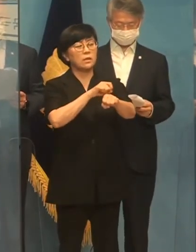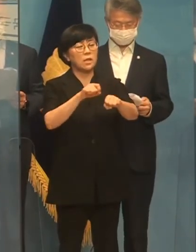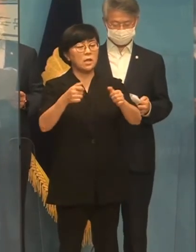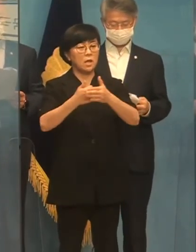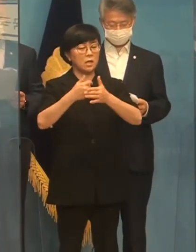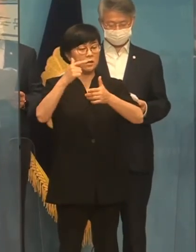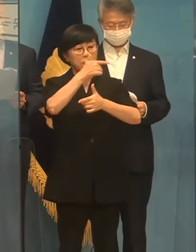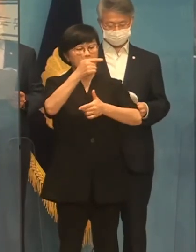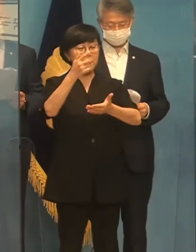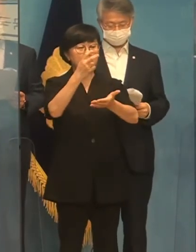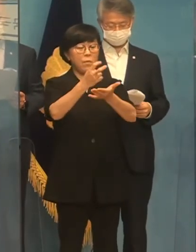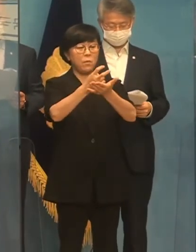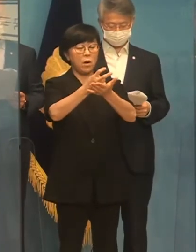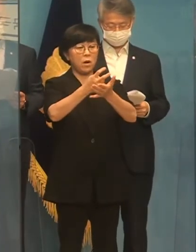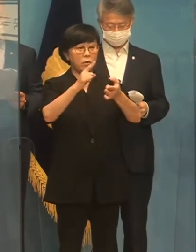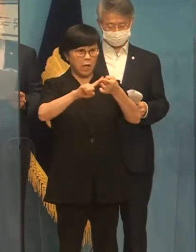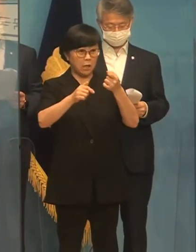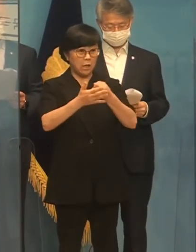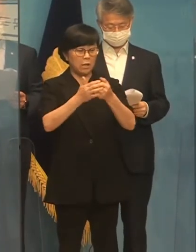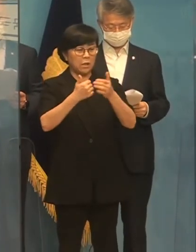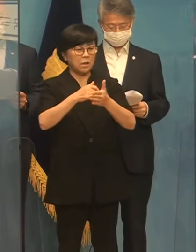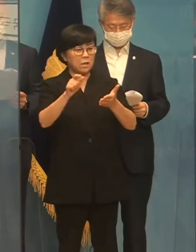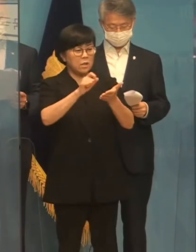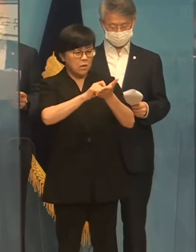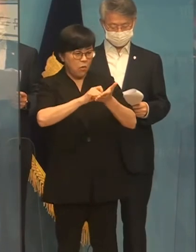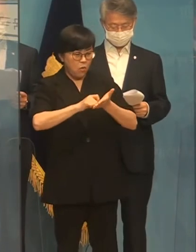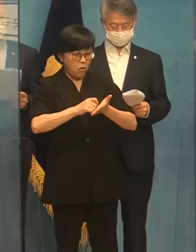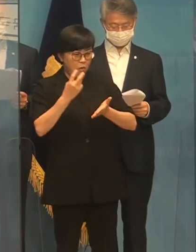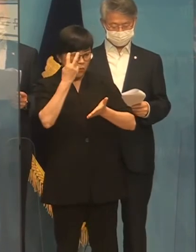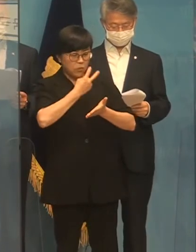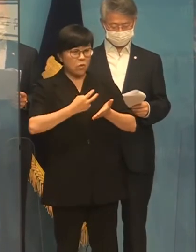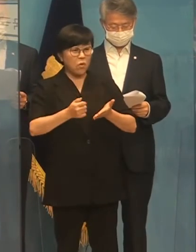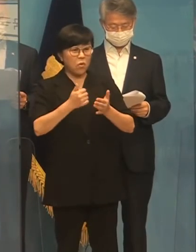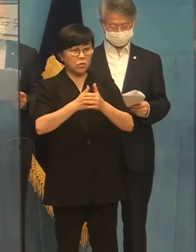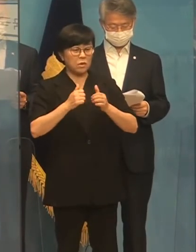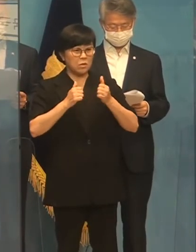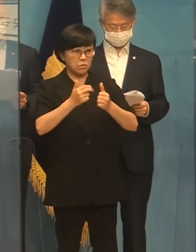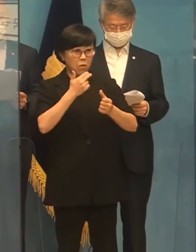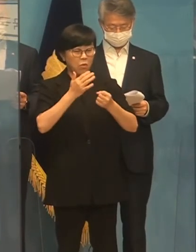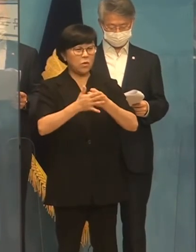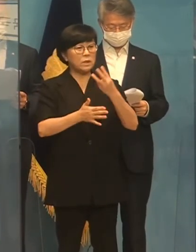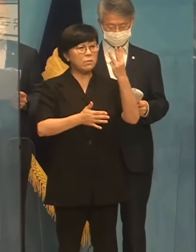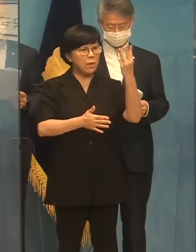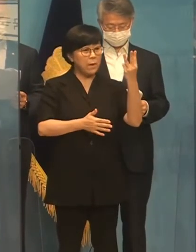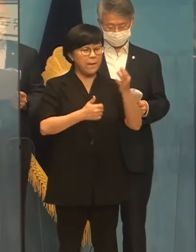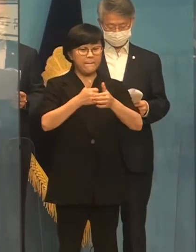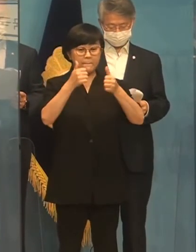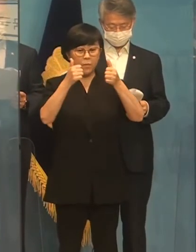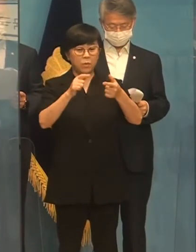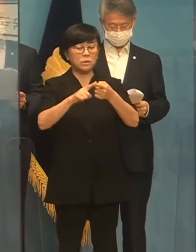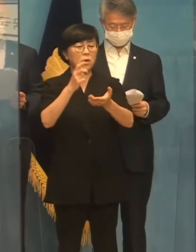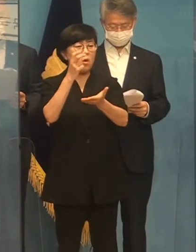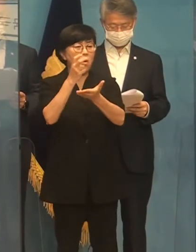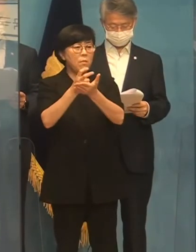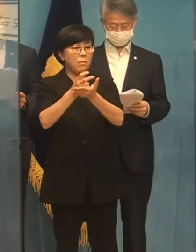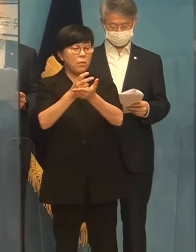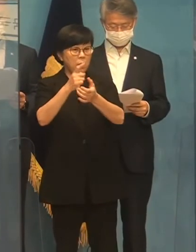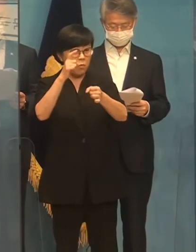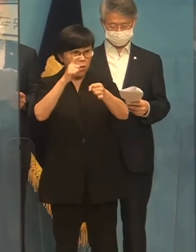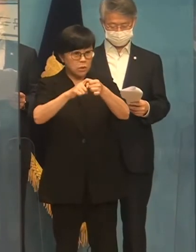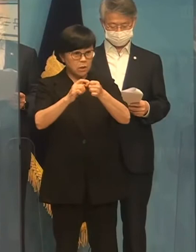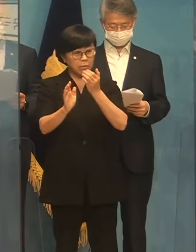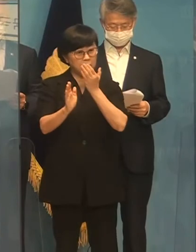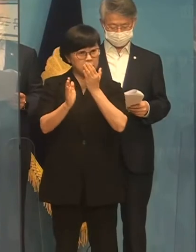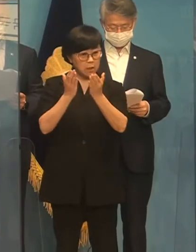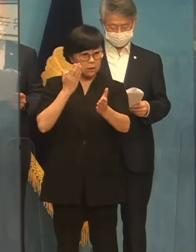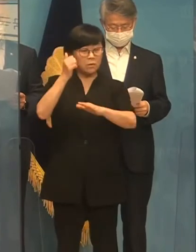상고심의 판단 유탈과 무성의한 기록 검토가 삼시인재를 보장한 헌법의 취지를 몰각하는